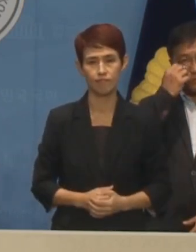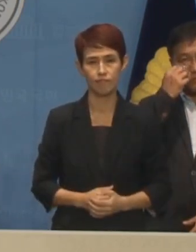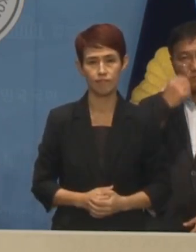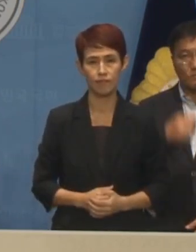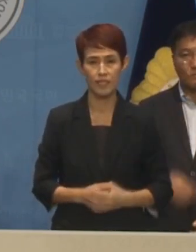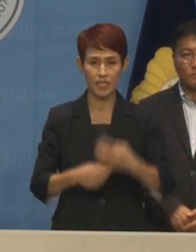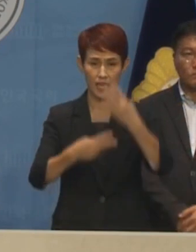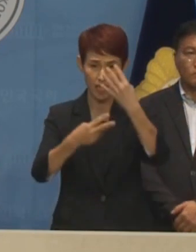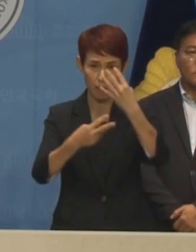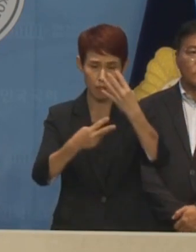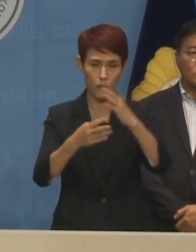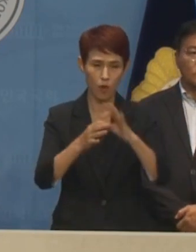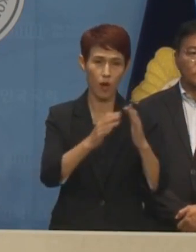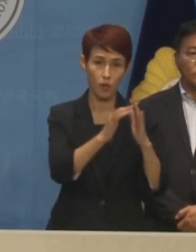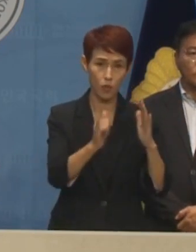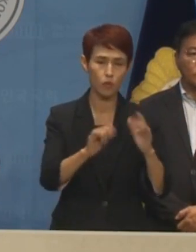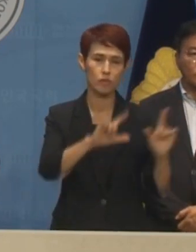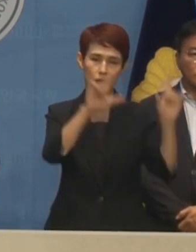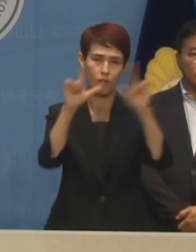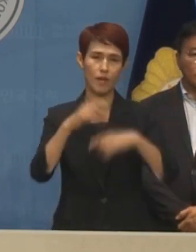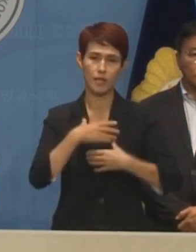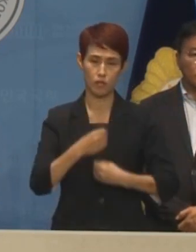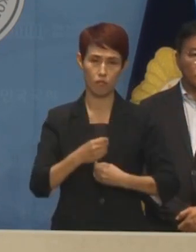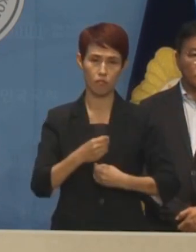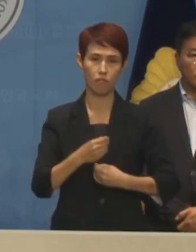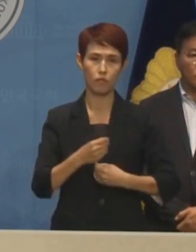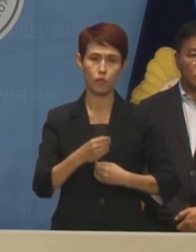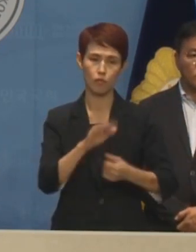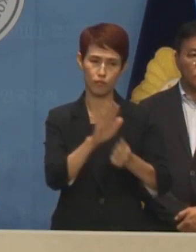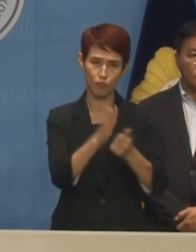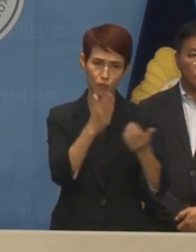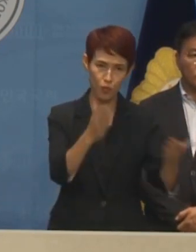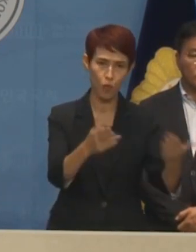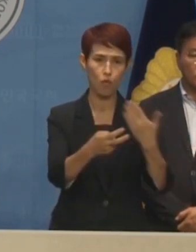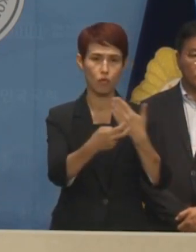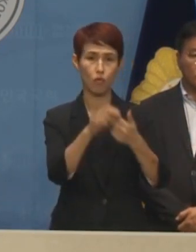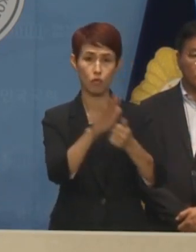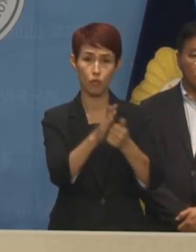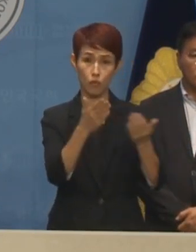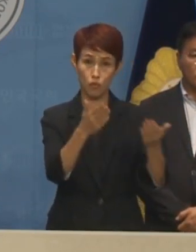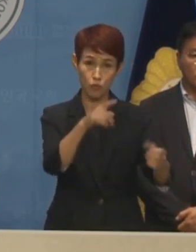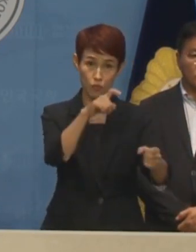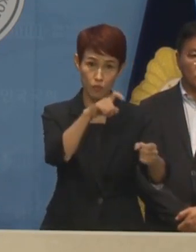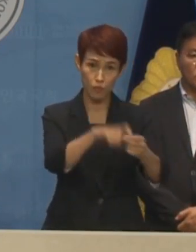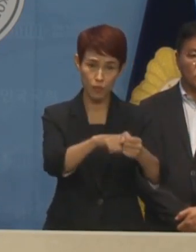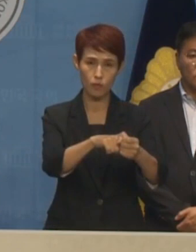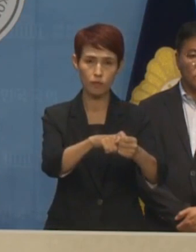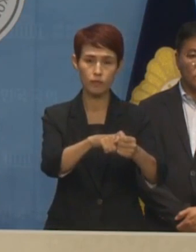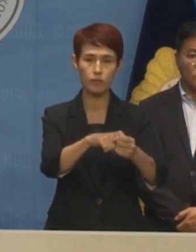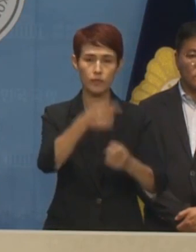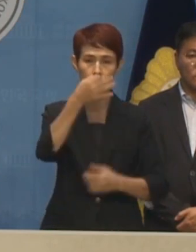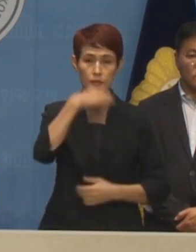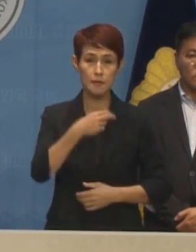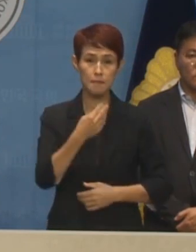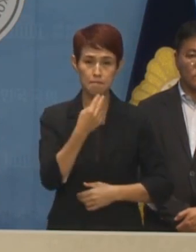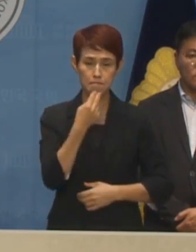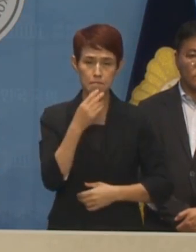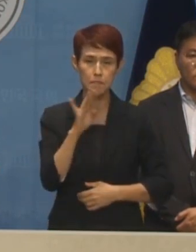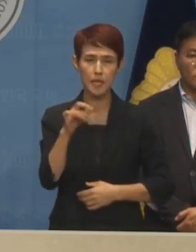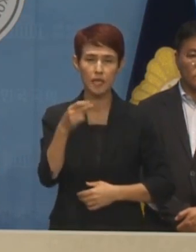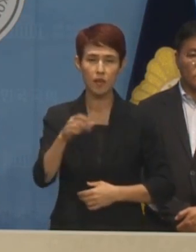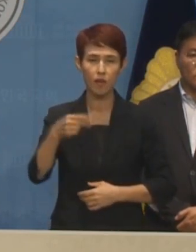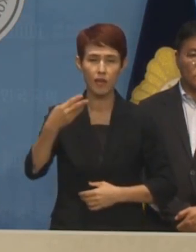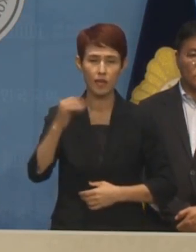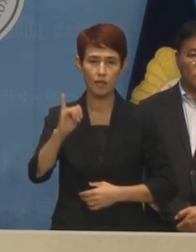4.3 유족이 생활안정 및 복지 증진, 의료 지원을 위한 비영리법인 제주 4.3